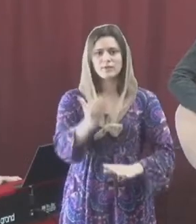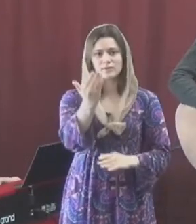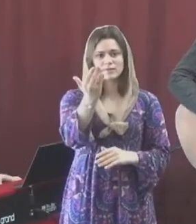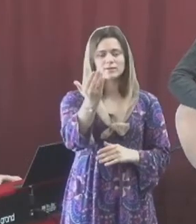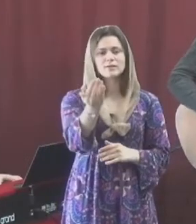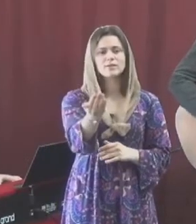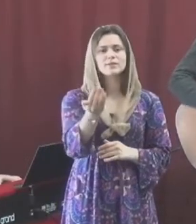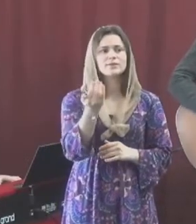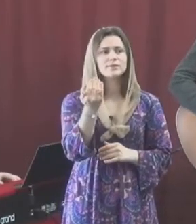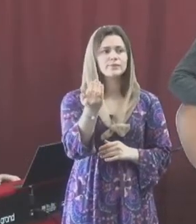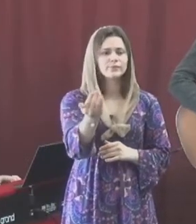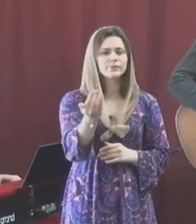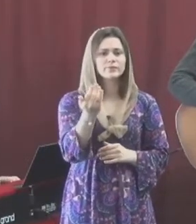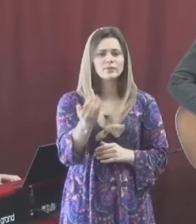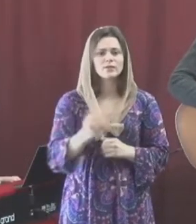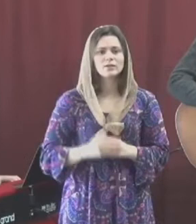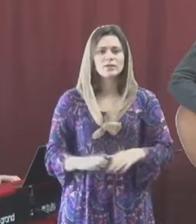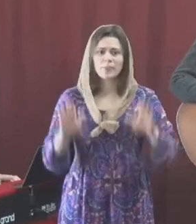тобі.